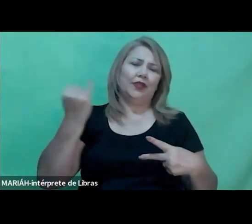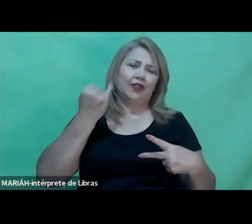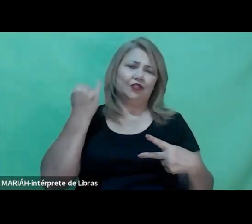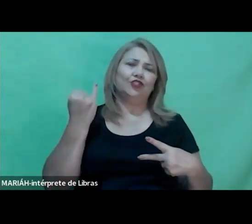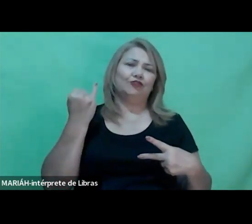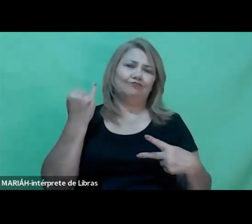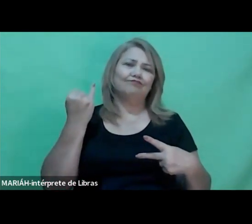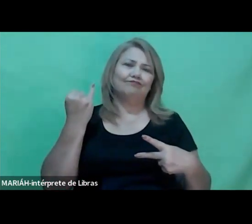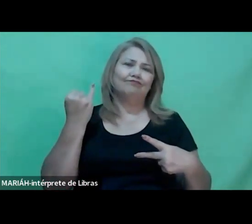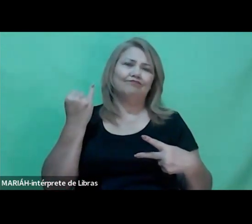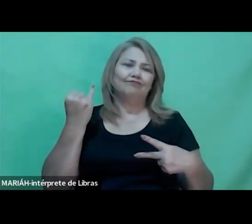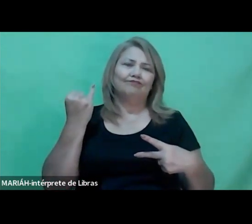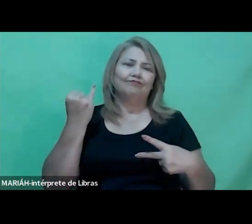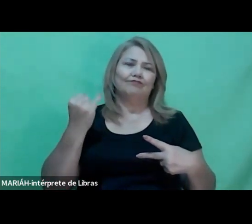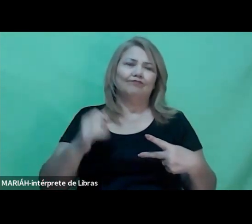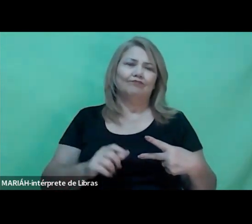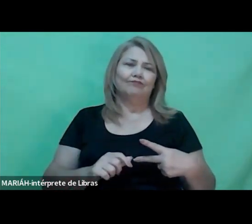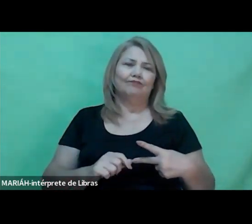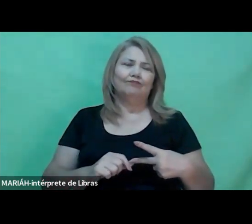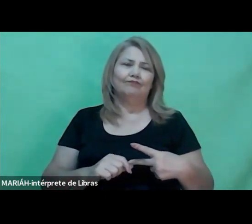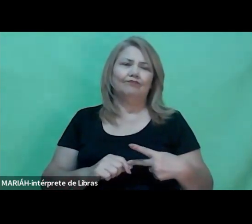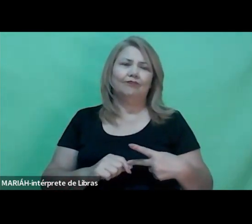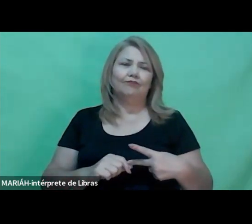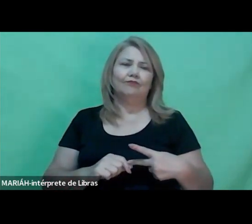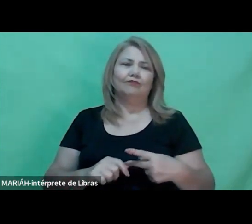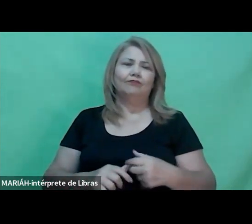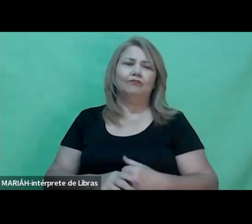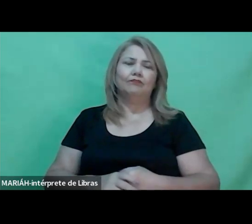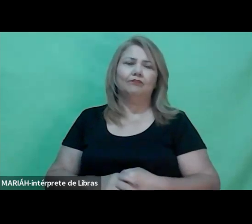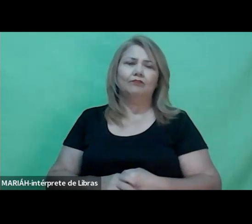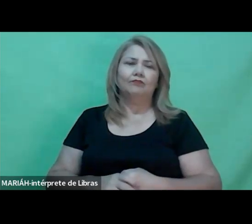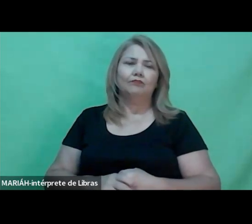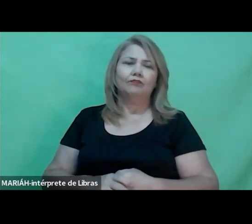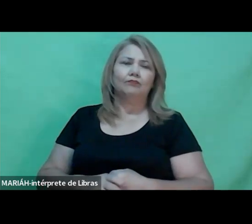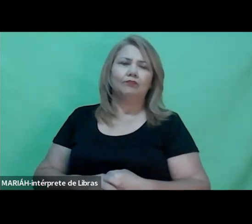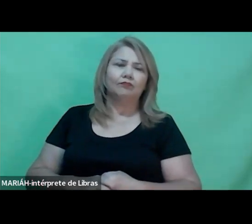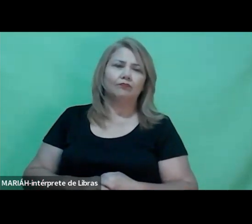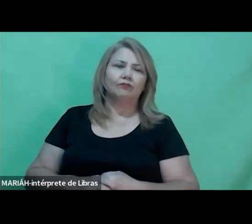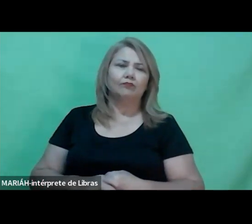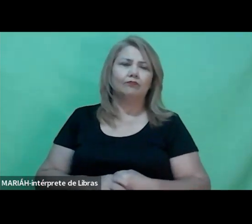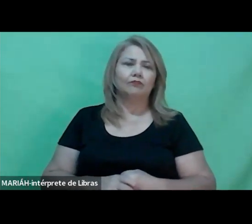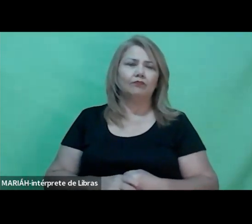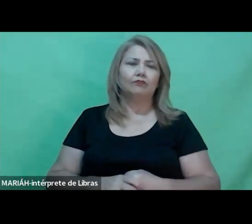ir de lo general a lo más específico es eh